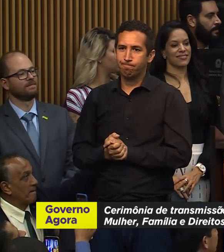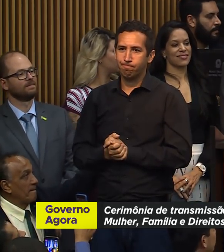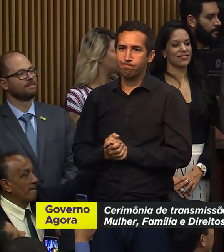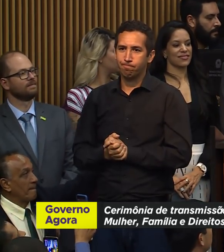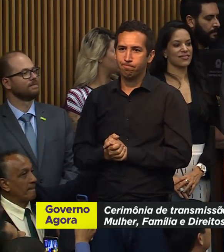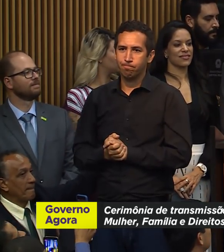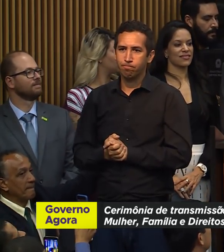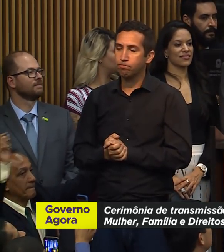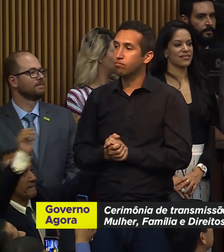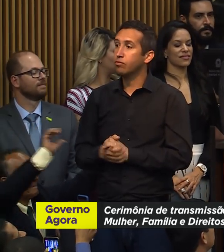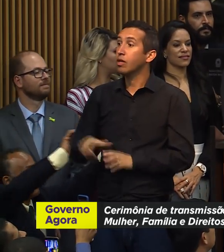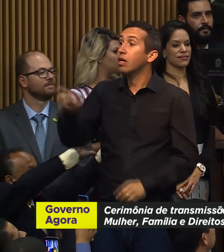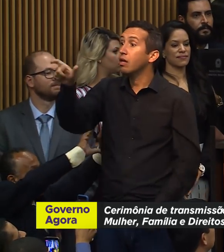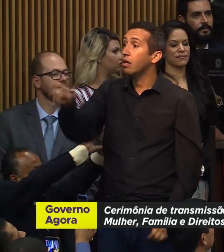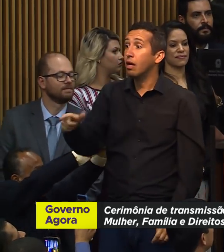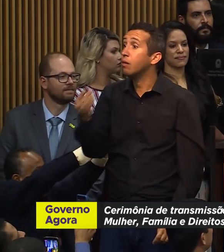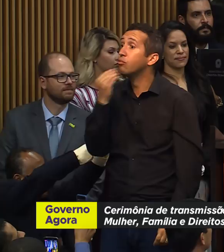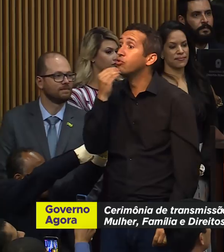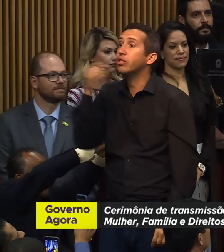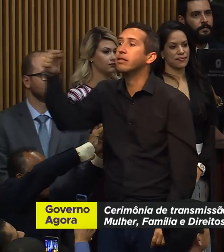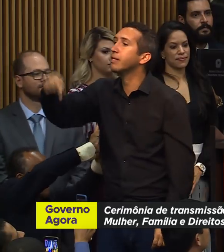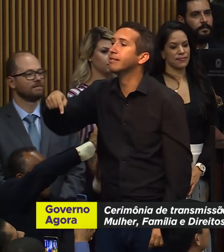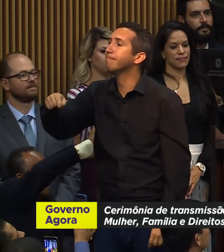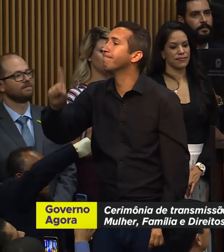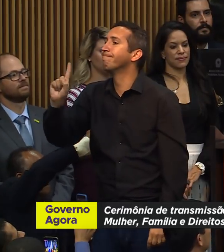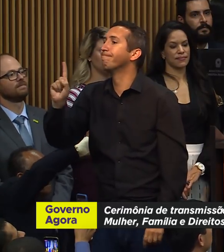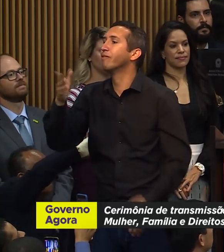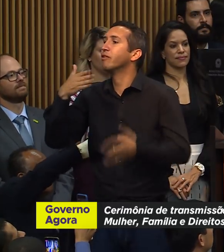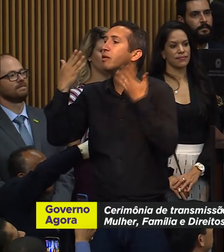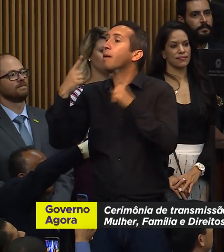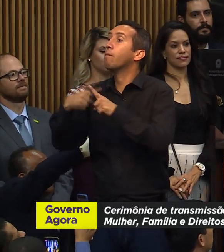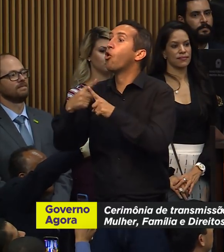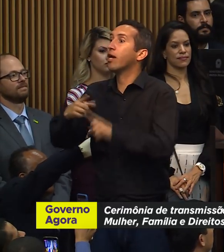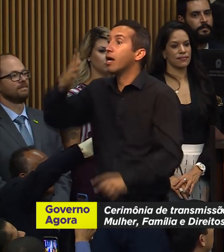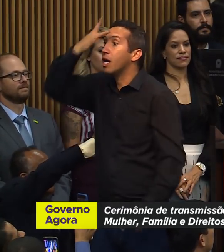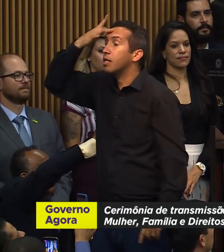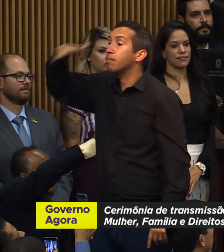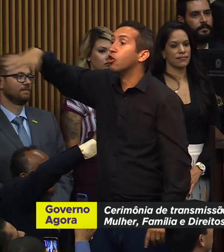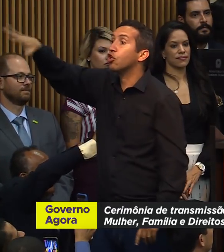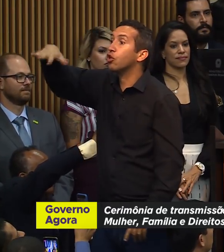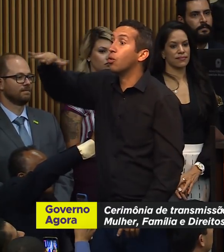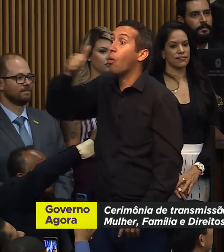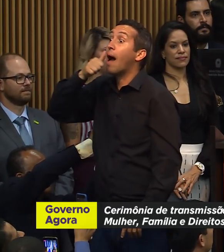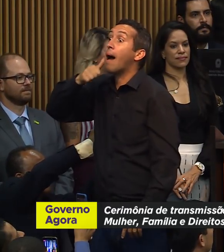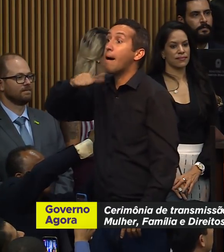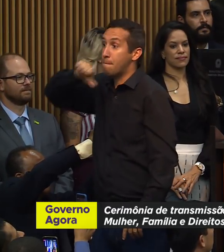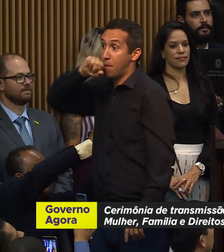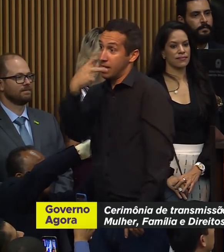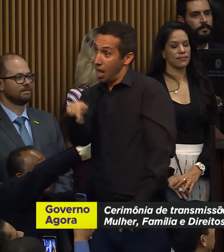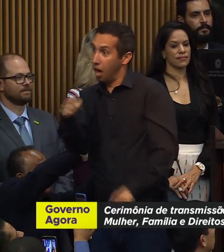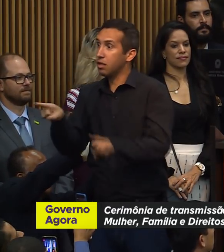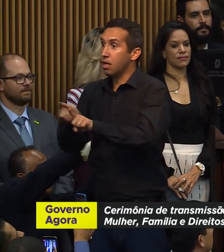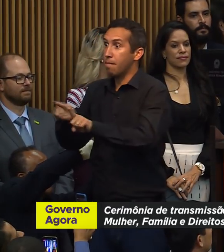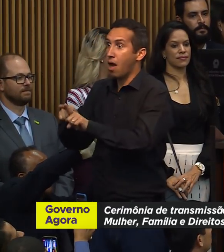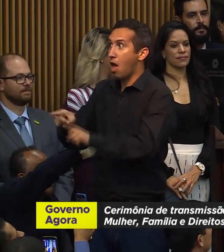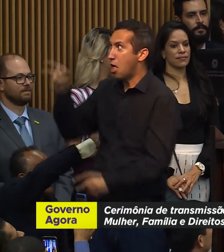Que não teve a alegria de estar aqui, porque foi ameaçada junto com a mãe.